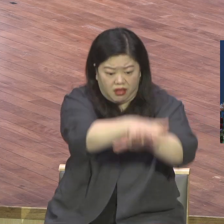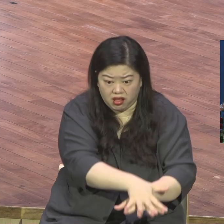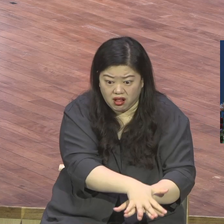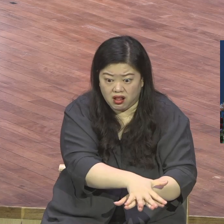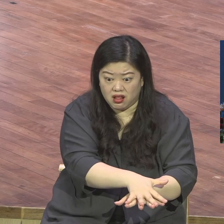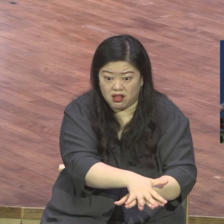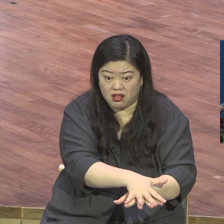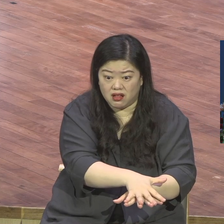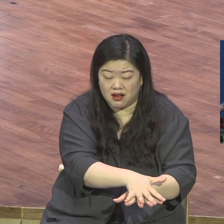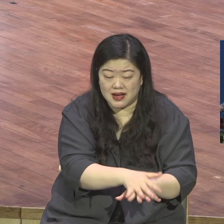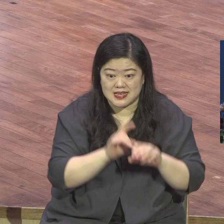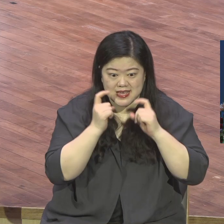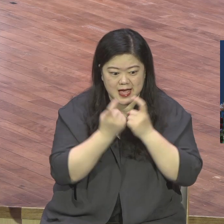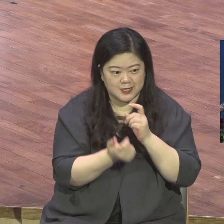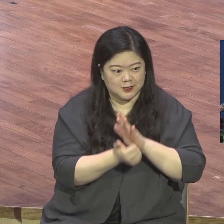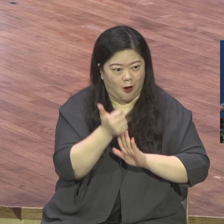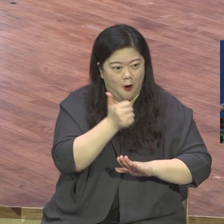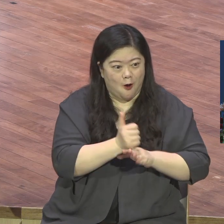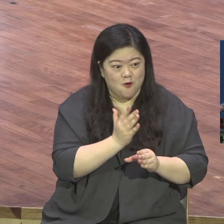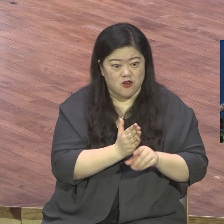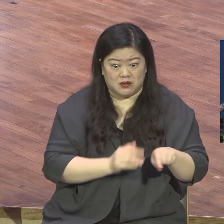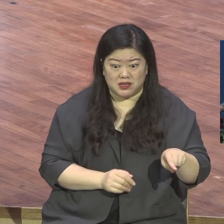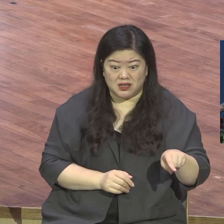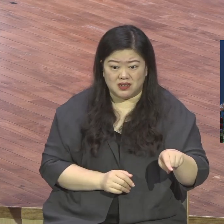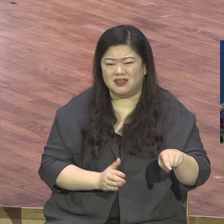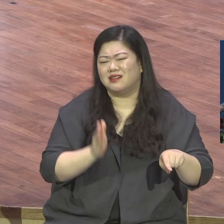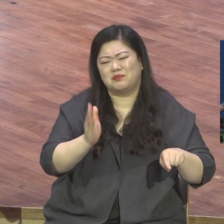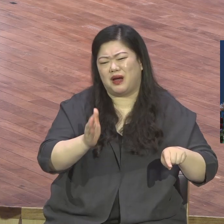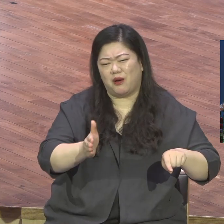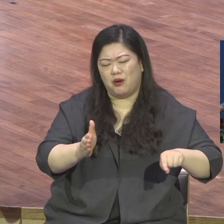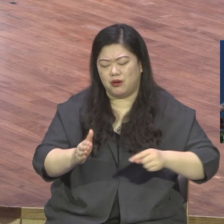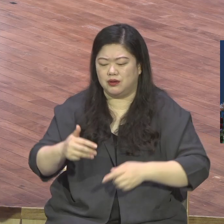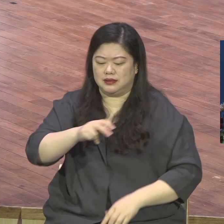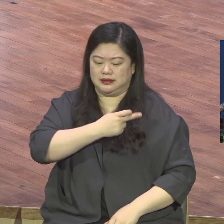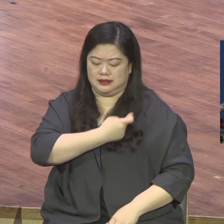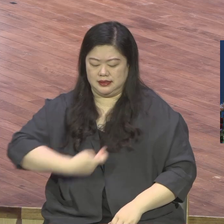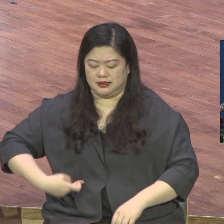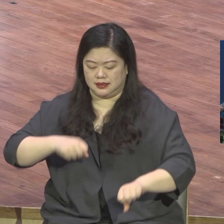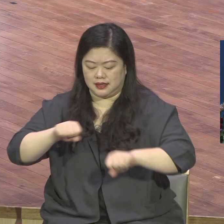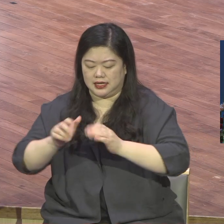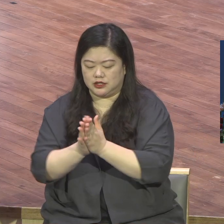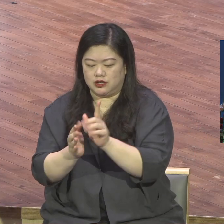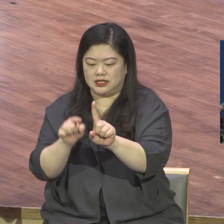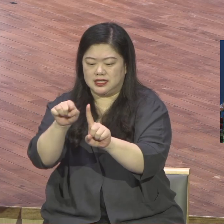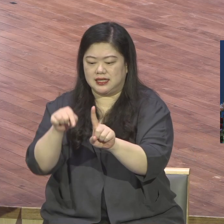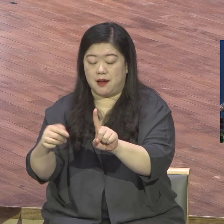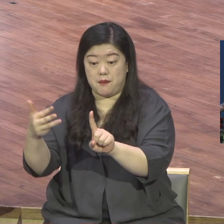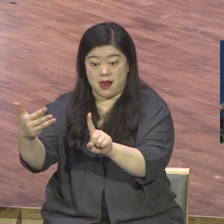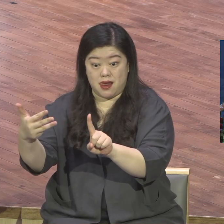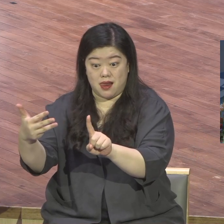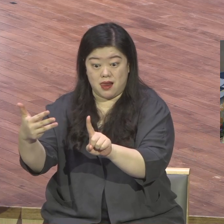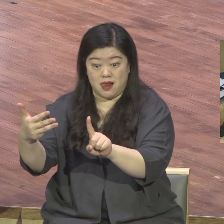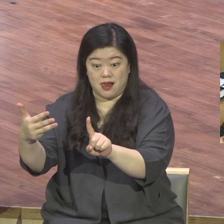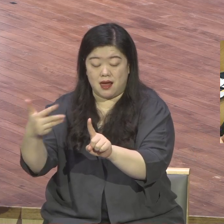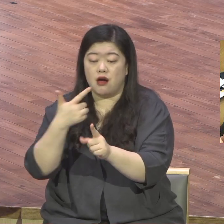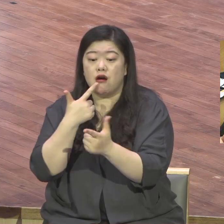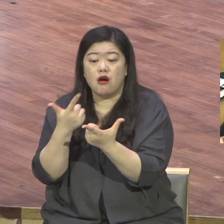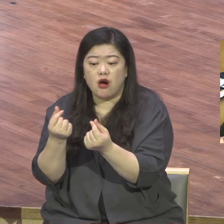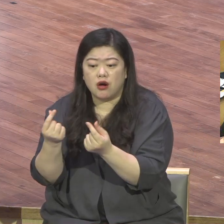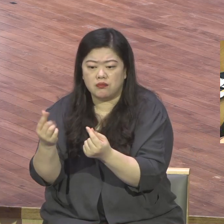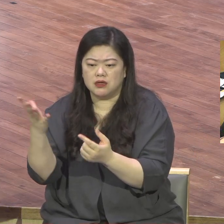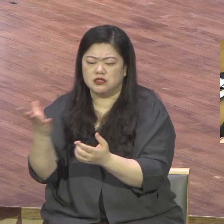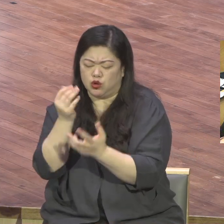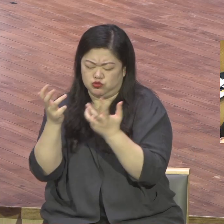성령 인도받는 체질. 이것이 성령 충만 노리는 뭡니까? 누리는 오순절의 응답이다. 우리는